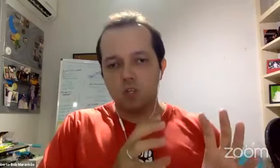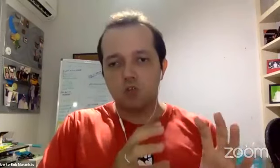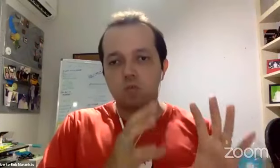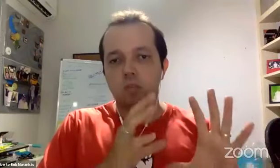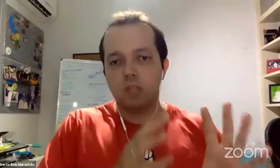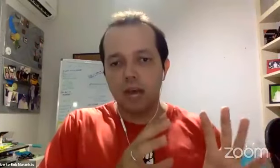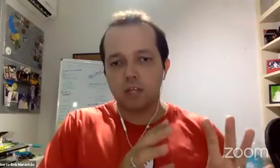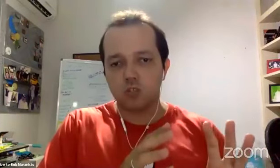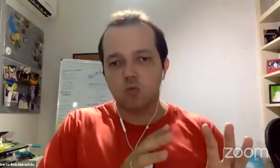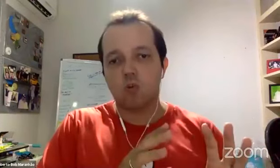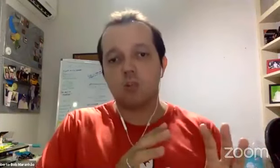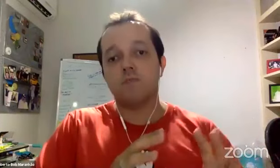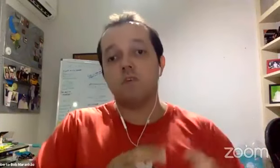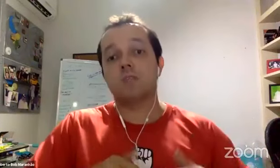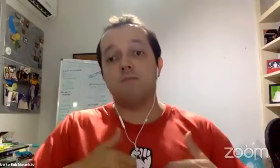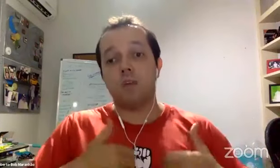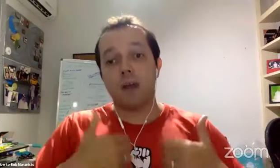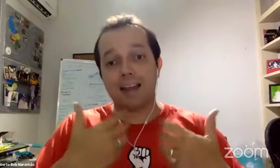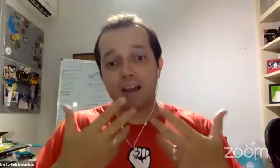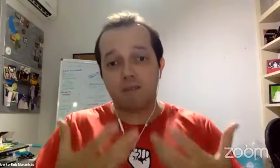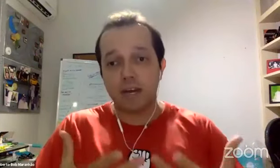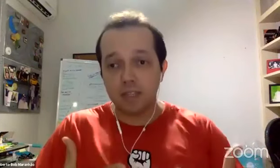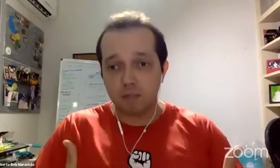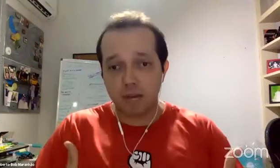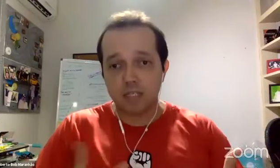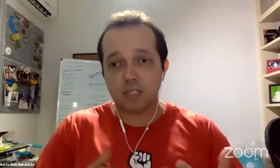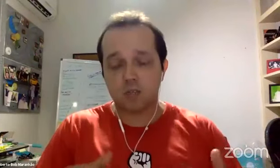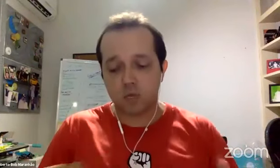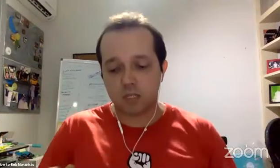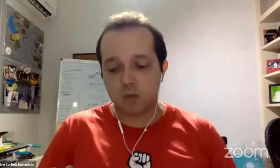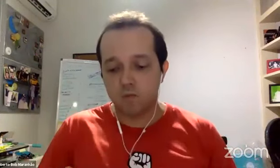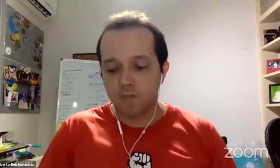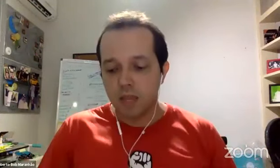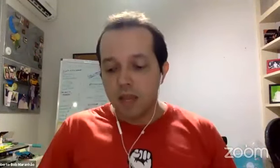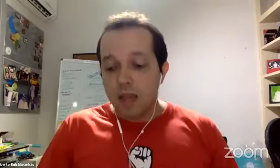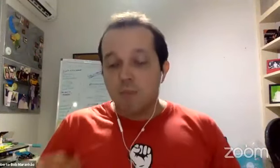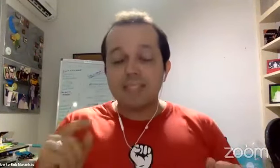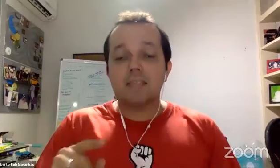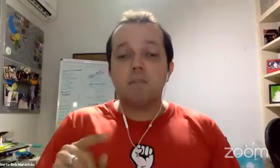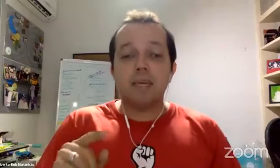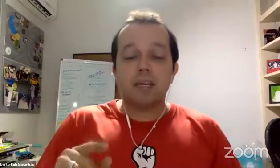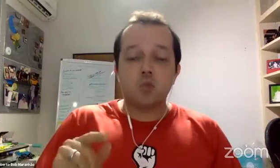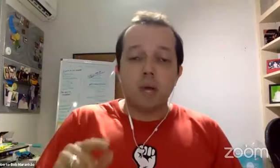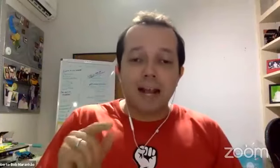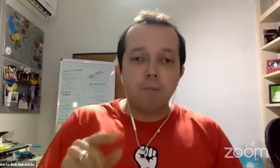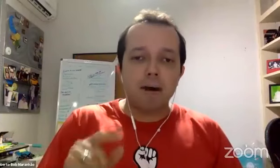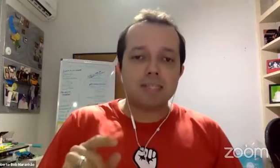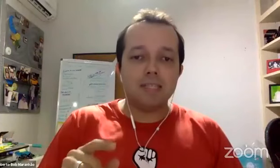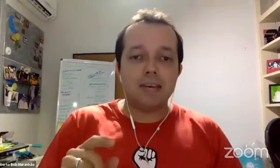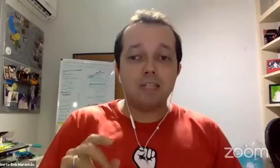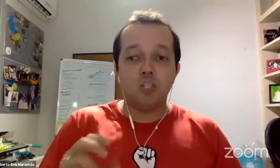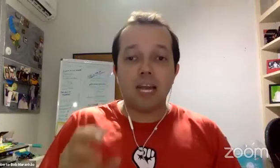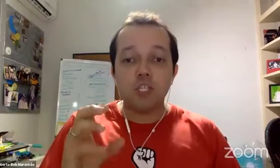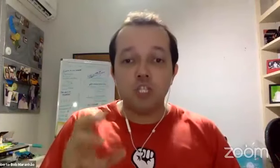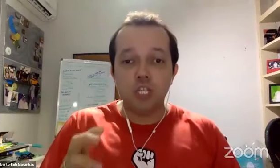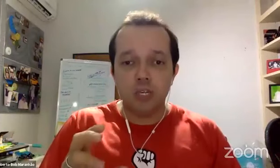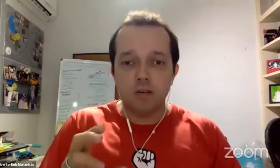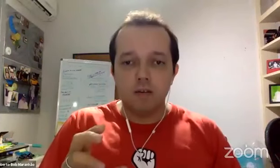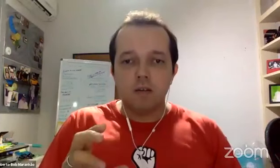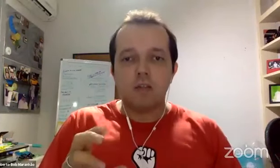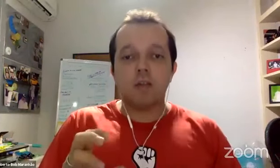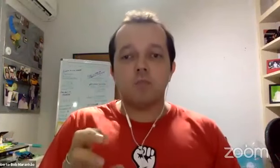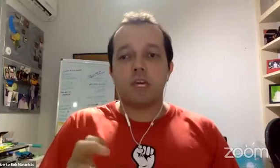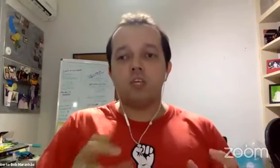o contexto da questão do coronavírus, que veio agravar ainda mais essa situação, mas também a sua capacidade de